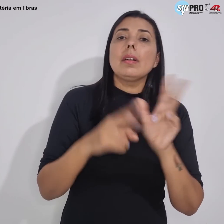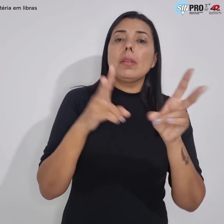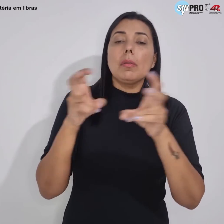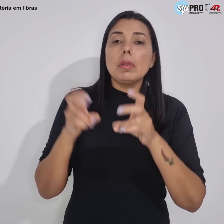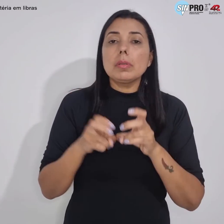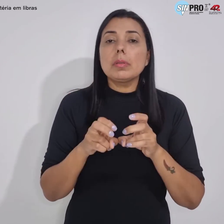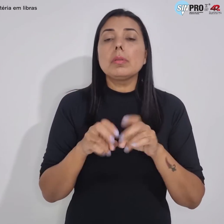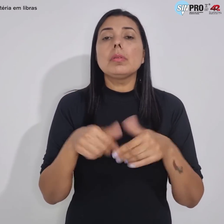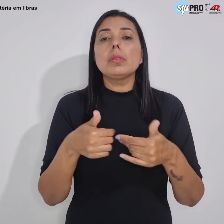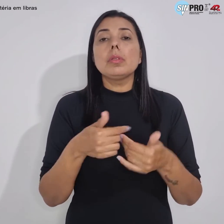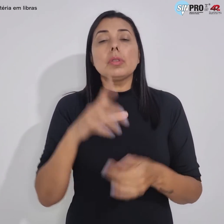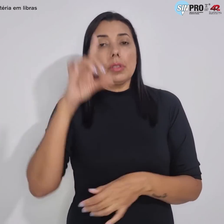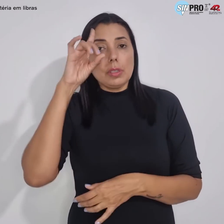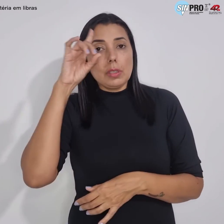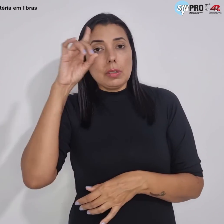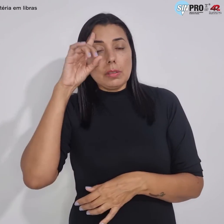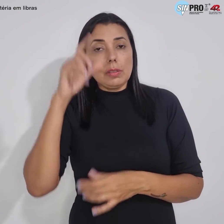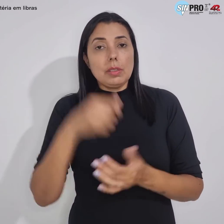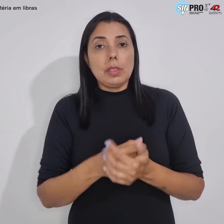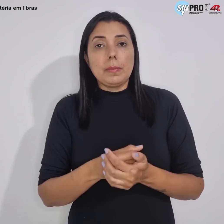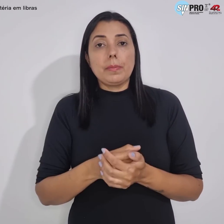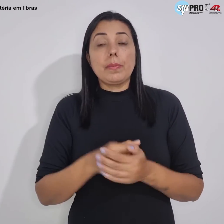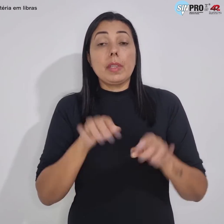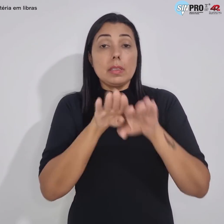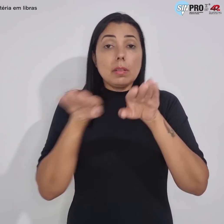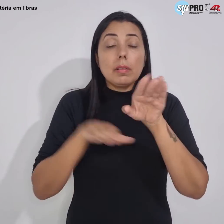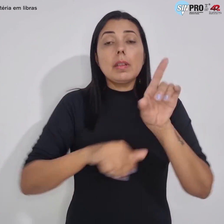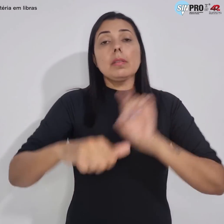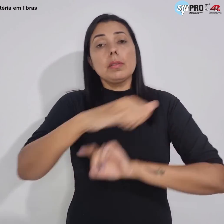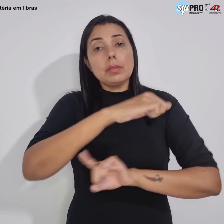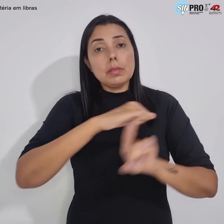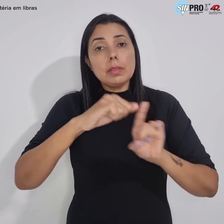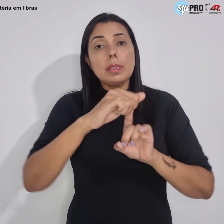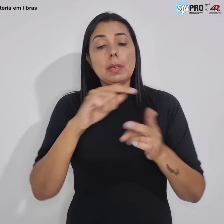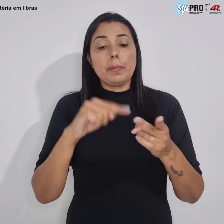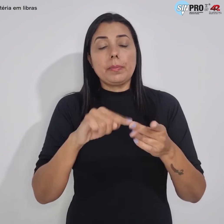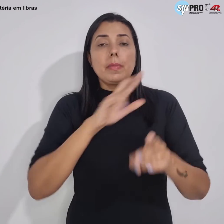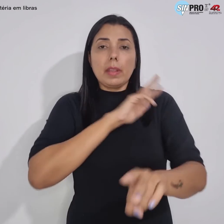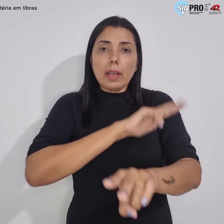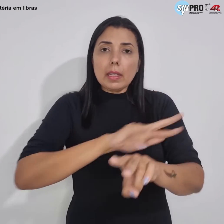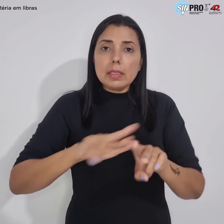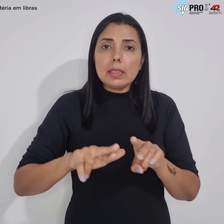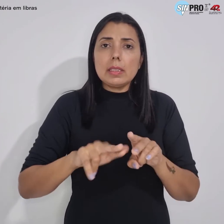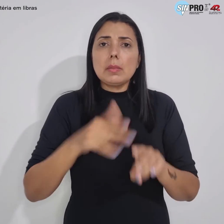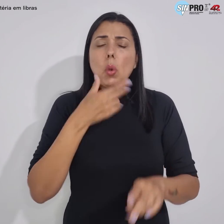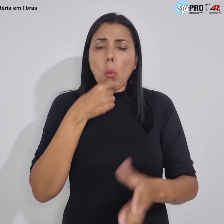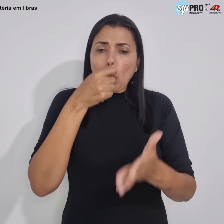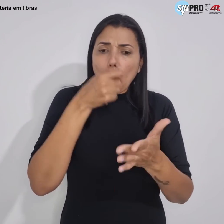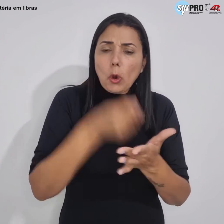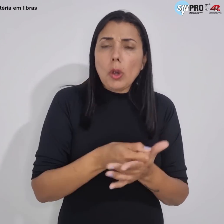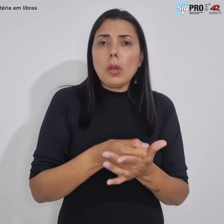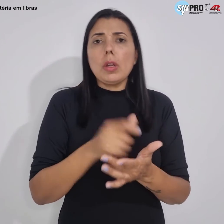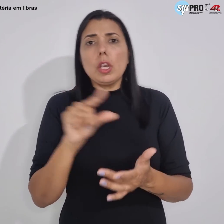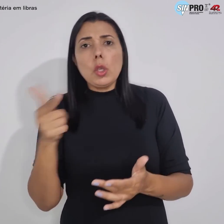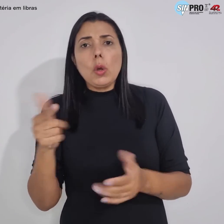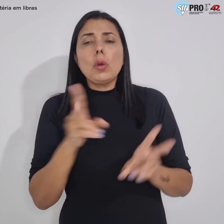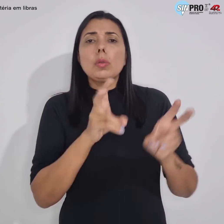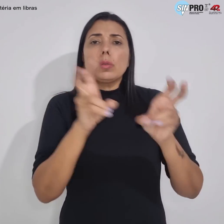temas do dia a dia, desigualdade social, racismo, machismo e outras que